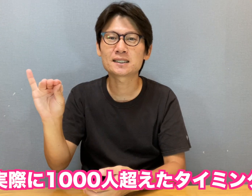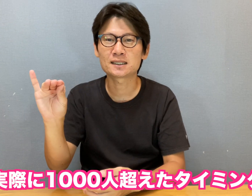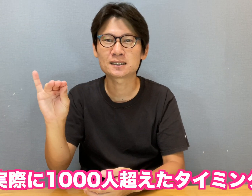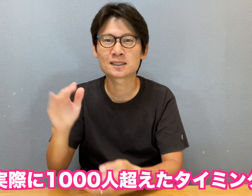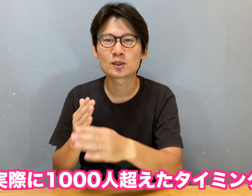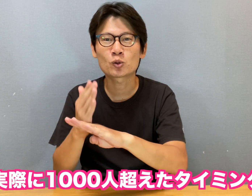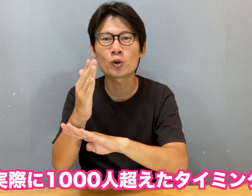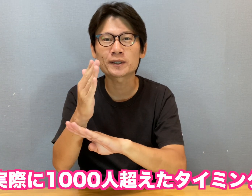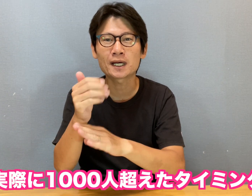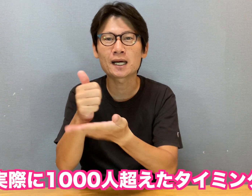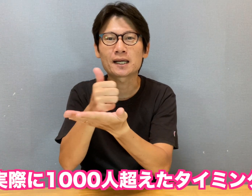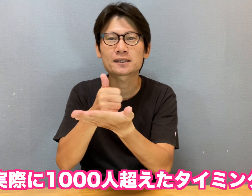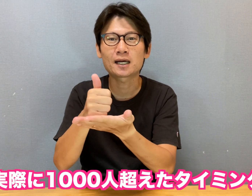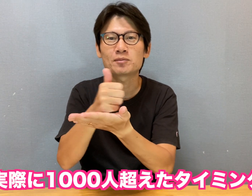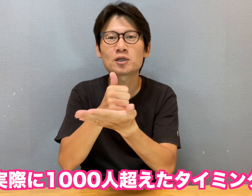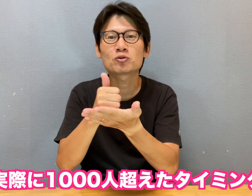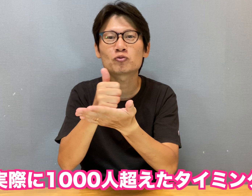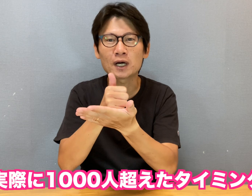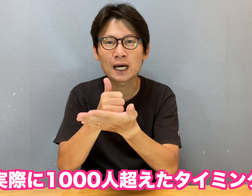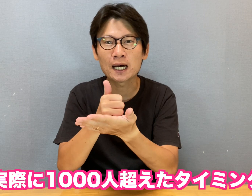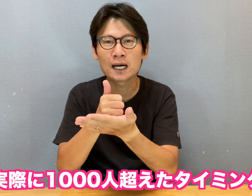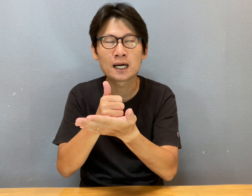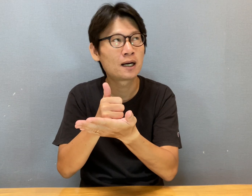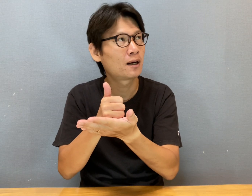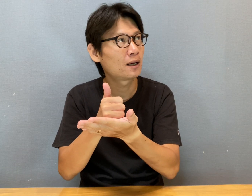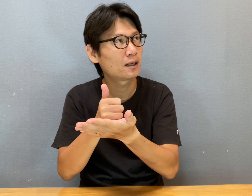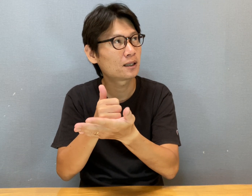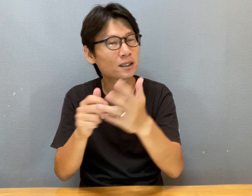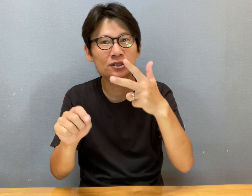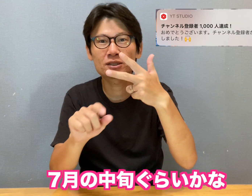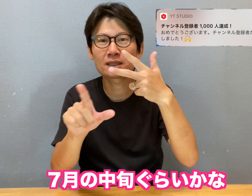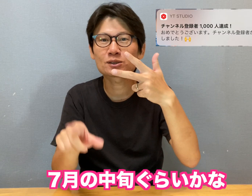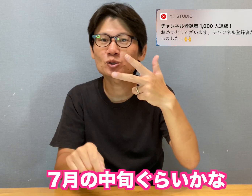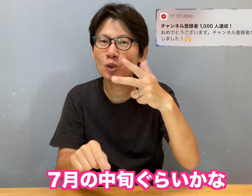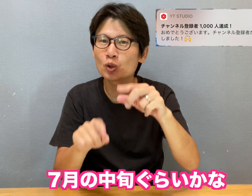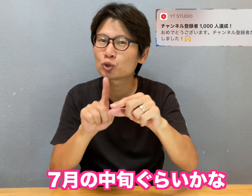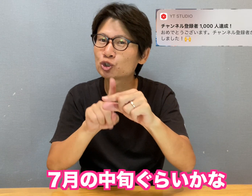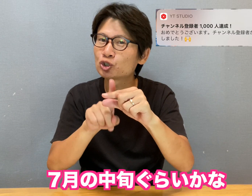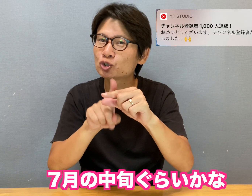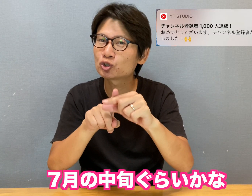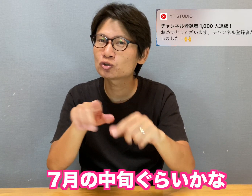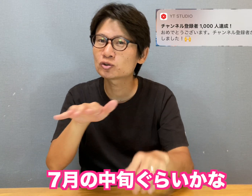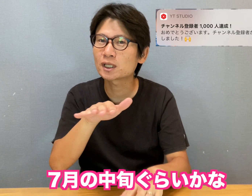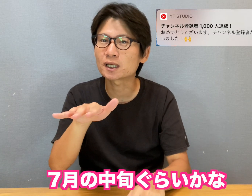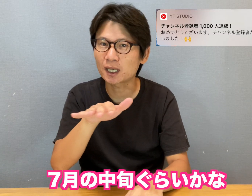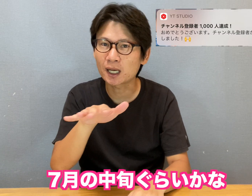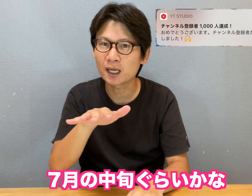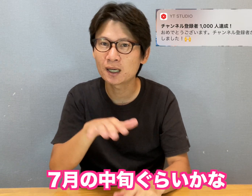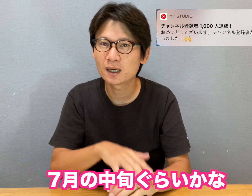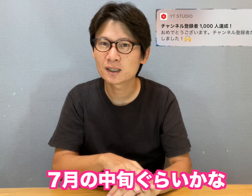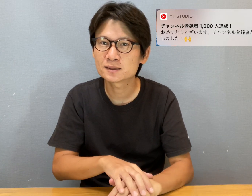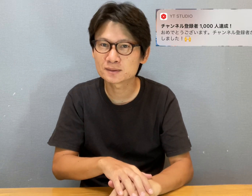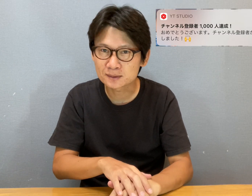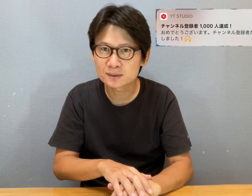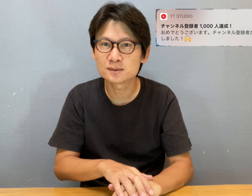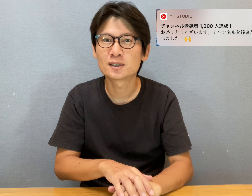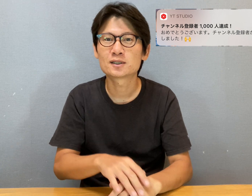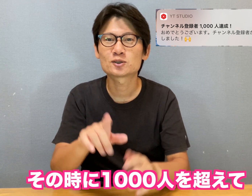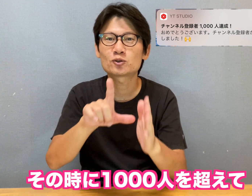人超えたタイミングは7月の中旬ぐらいかな。その時